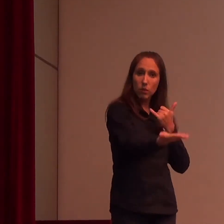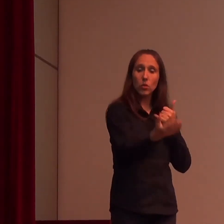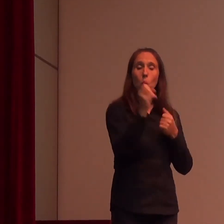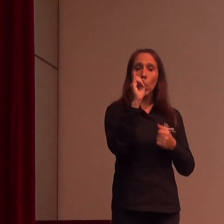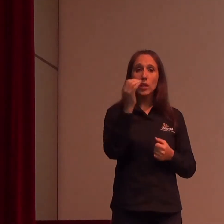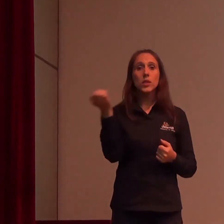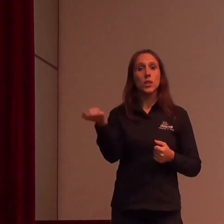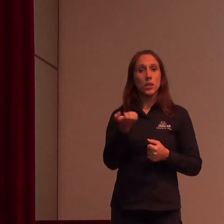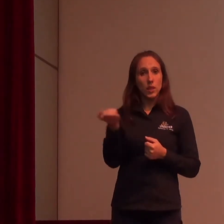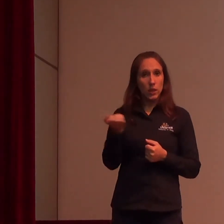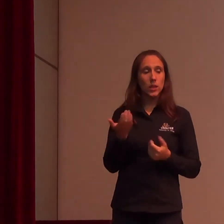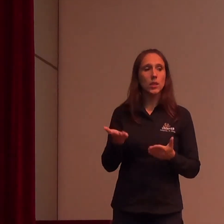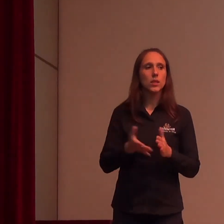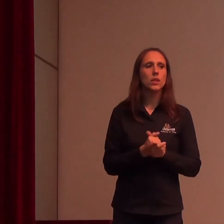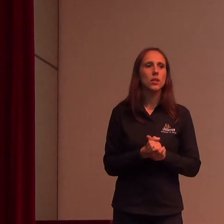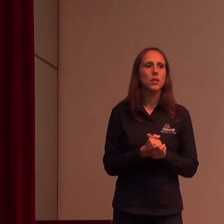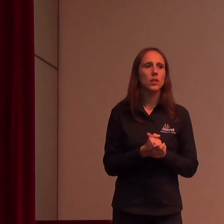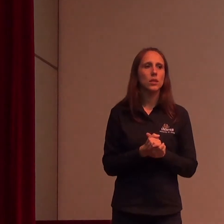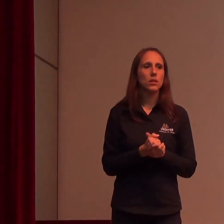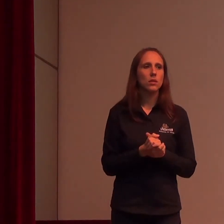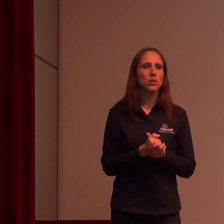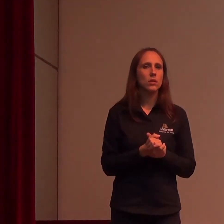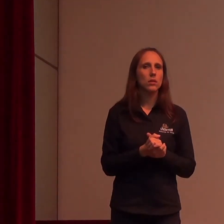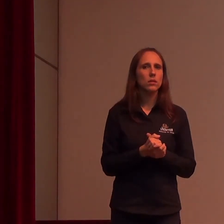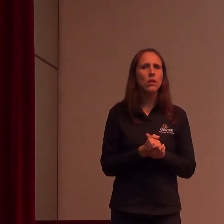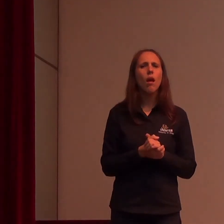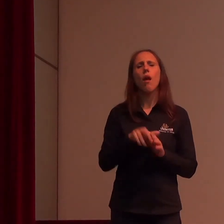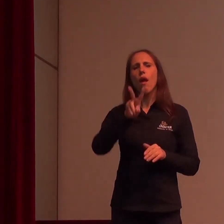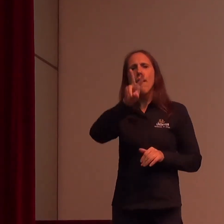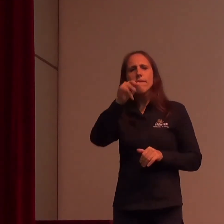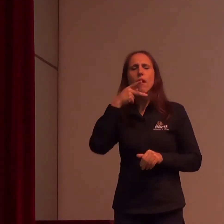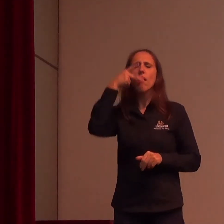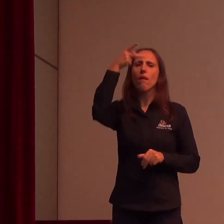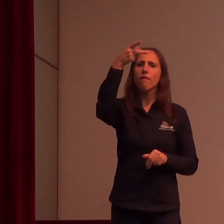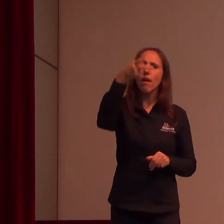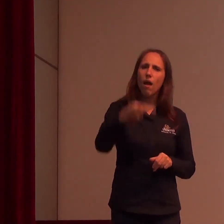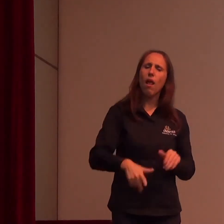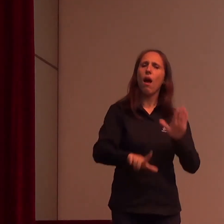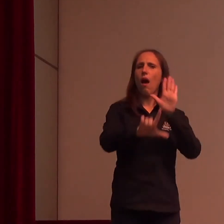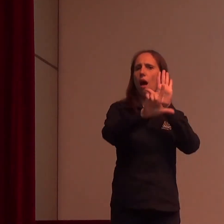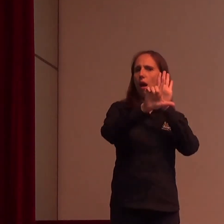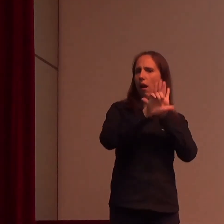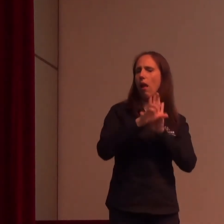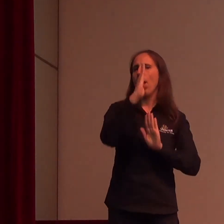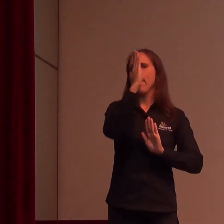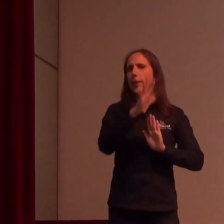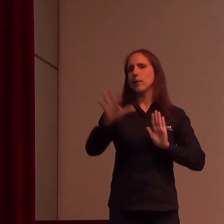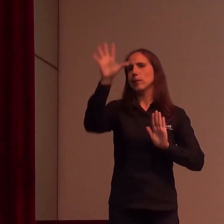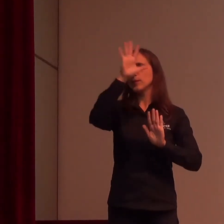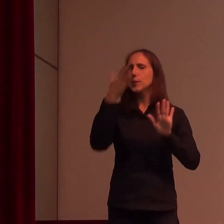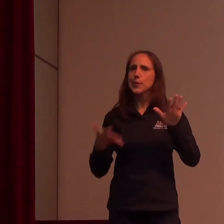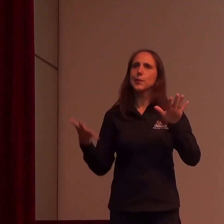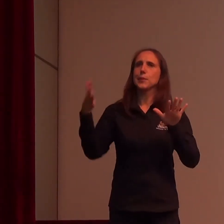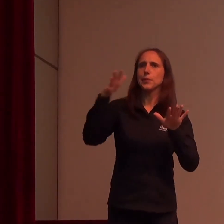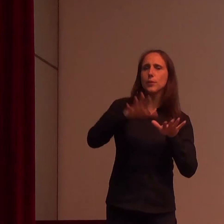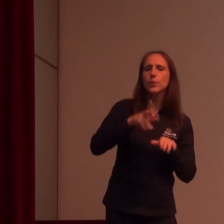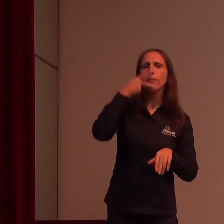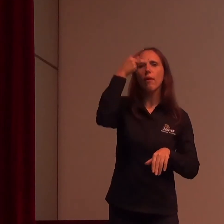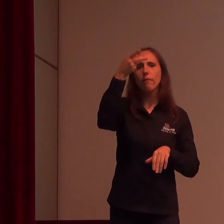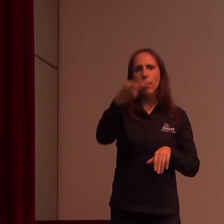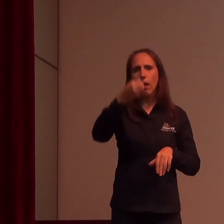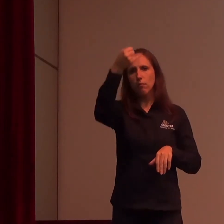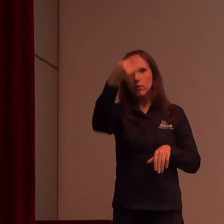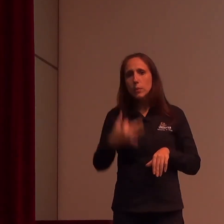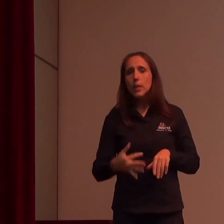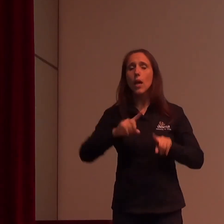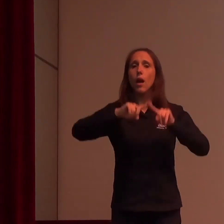quiser, vai falar, não, aí a gente vai falar da Lei Brasileira de Inclusão e tudo mais. Agora, né, a gente